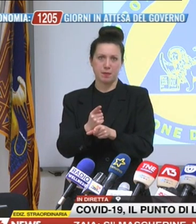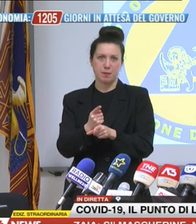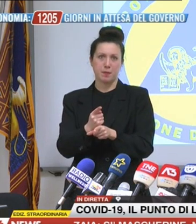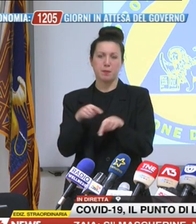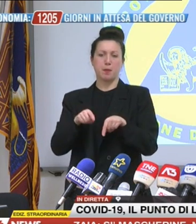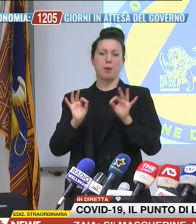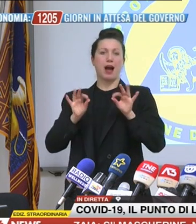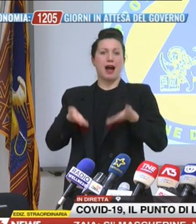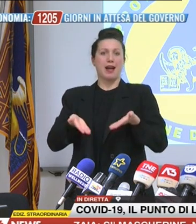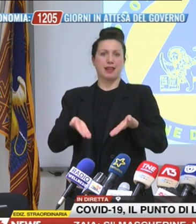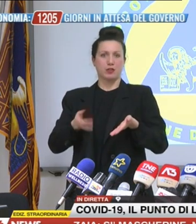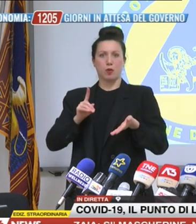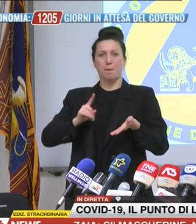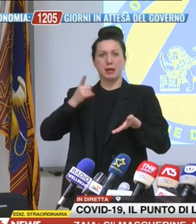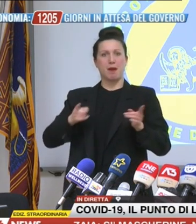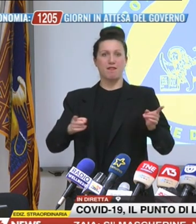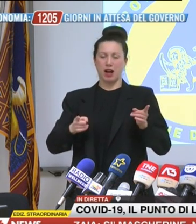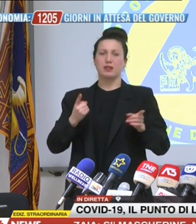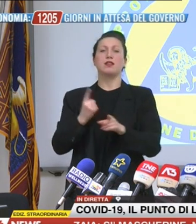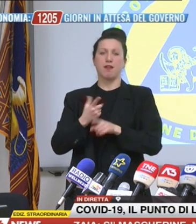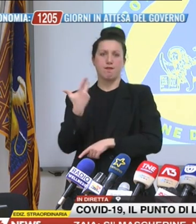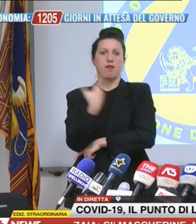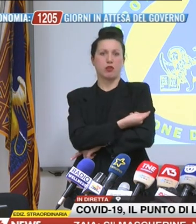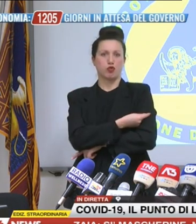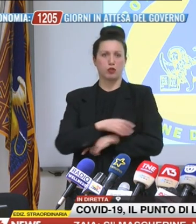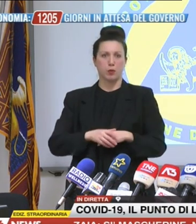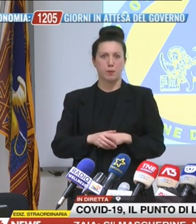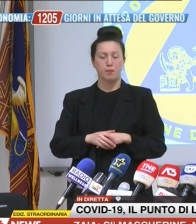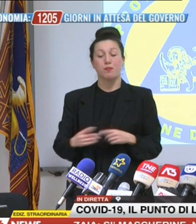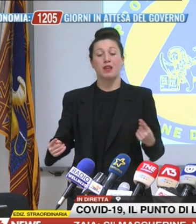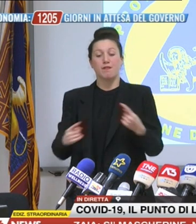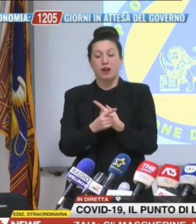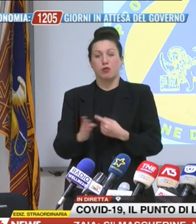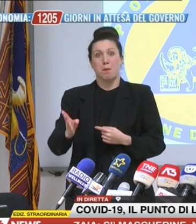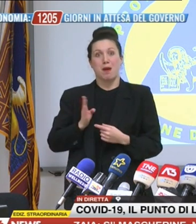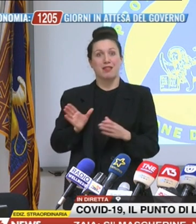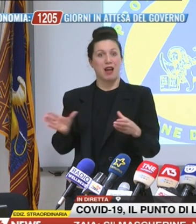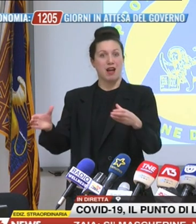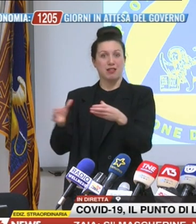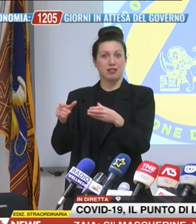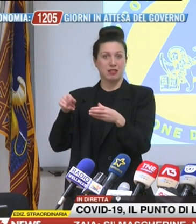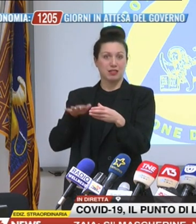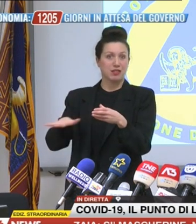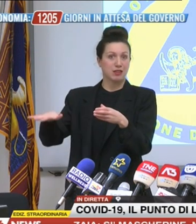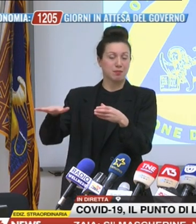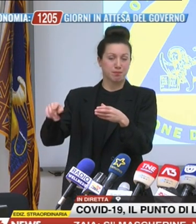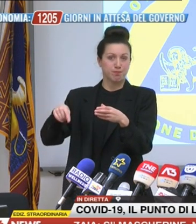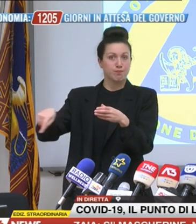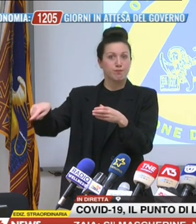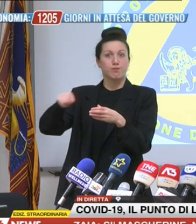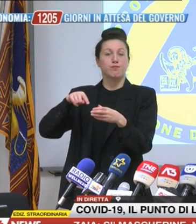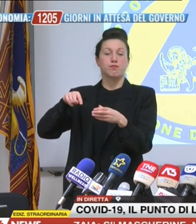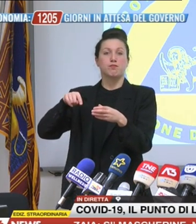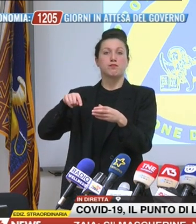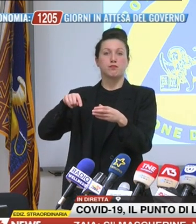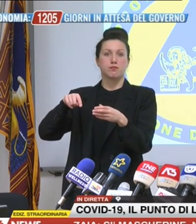Per quanto riguarda le badanti invece non è una categoria che oggi rientra in una fattispecie ben precisa